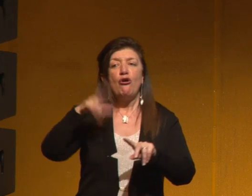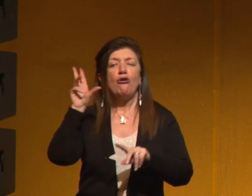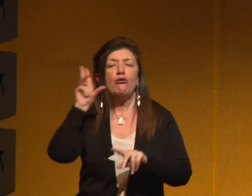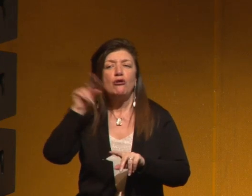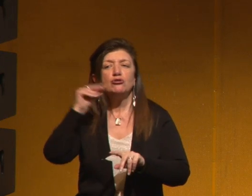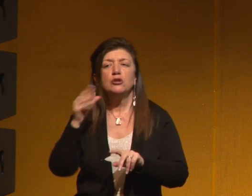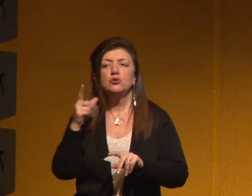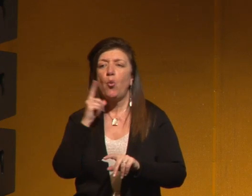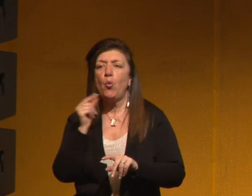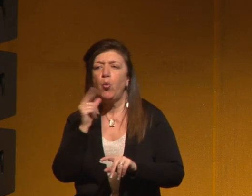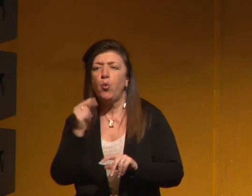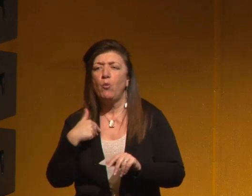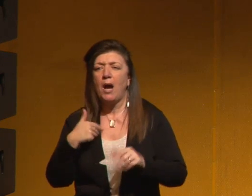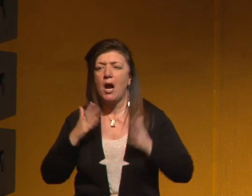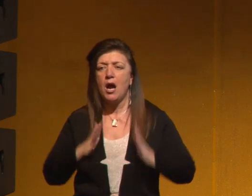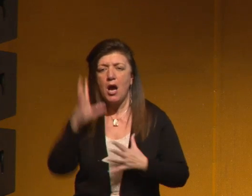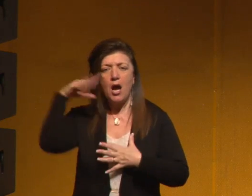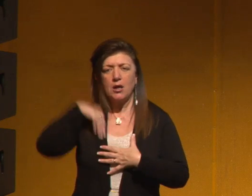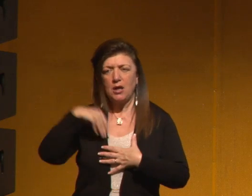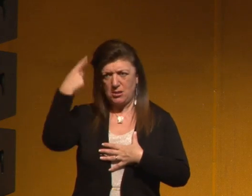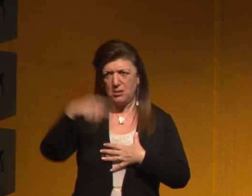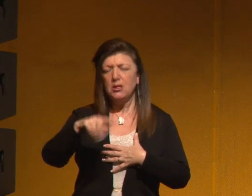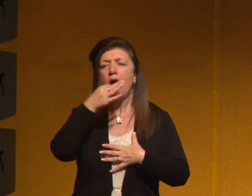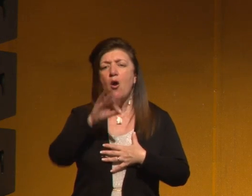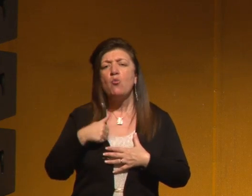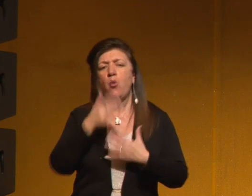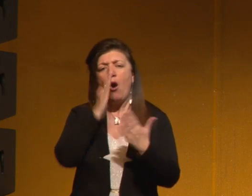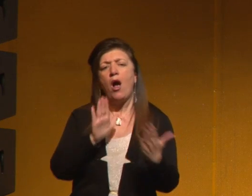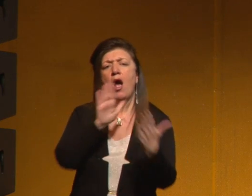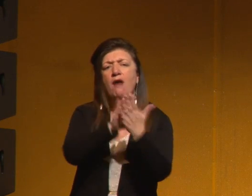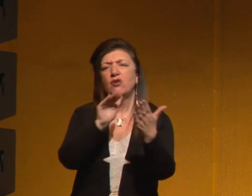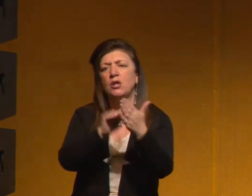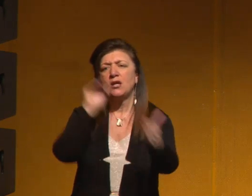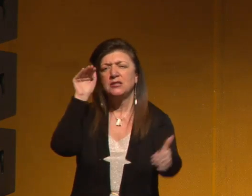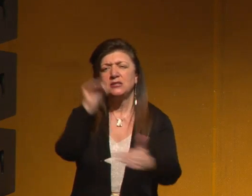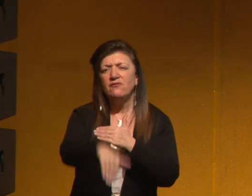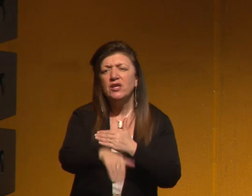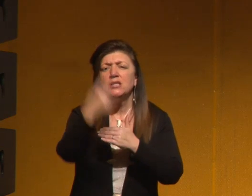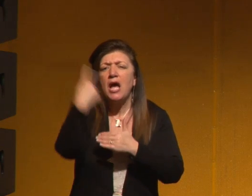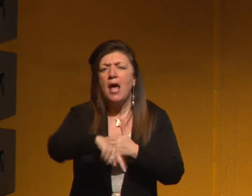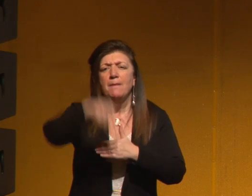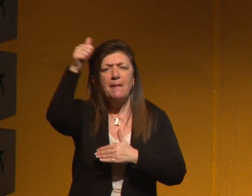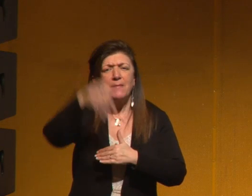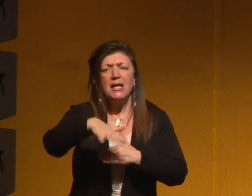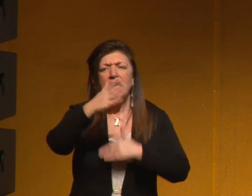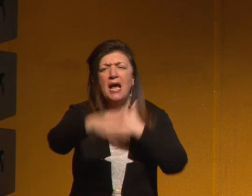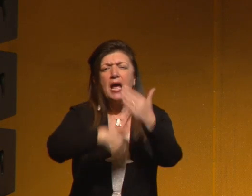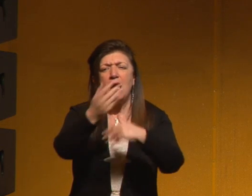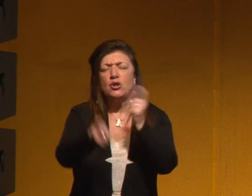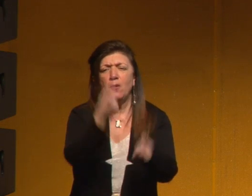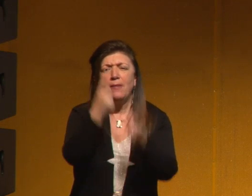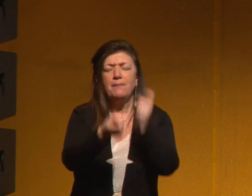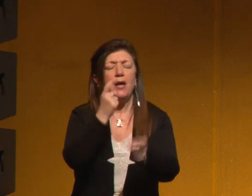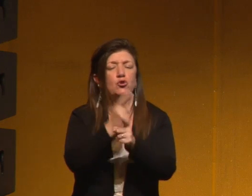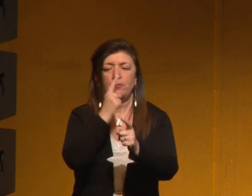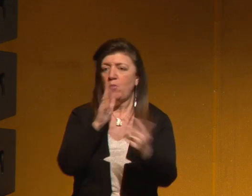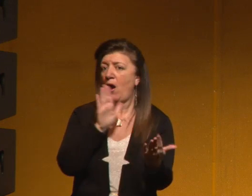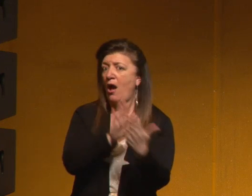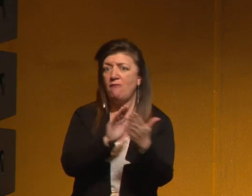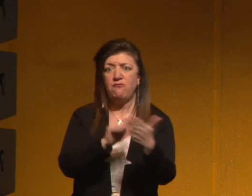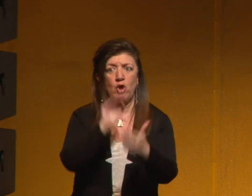nel corso dei secoli ci permetterà di affrontare le sfide e i dilemmi di questo nuovo millennio non possiamo rinunciare